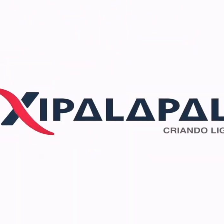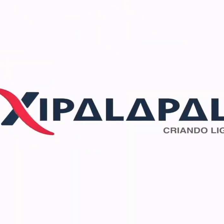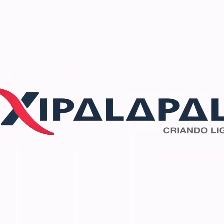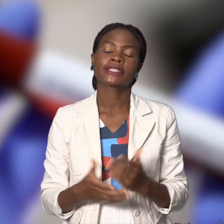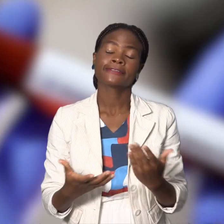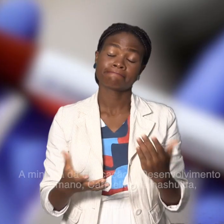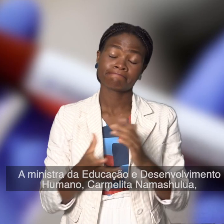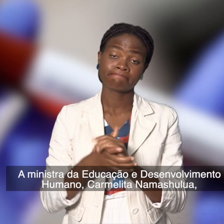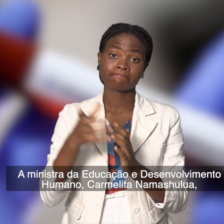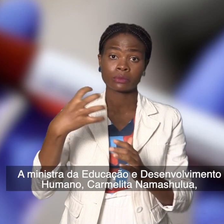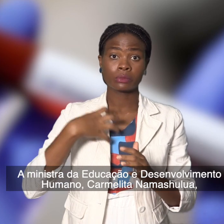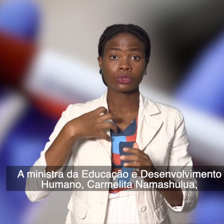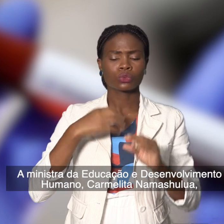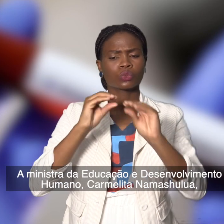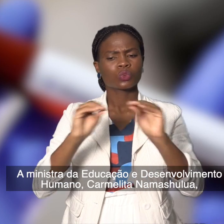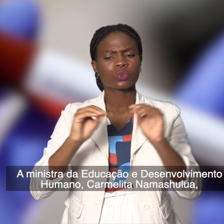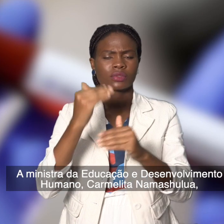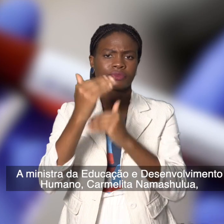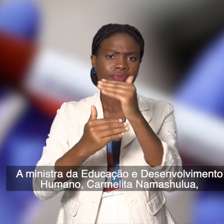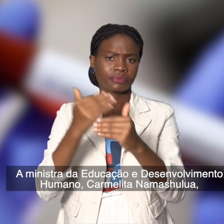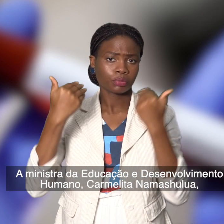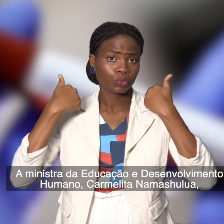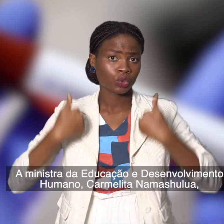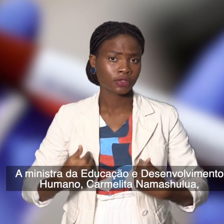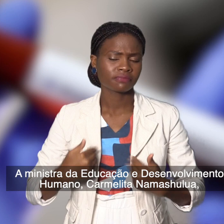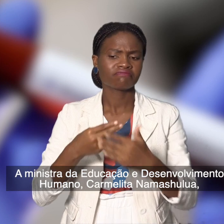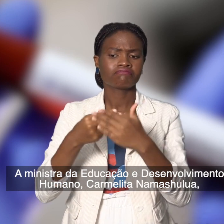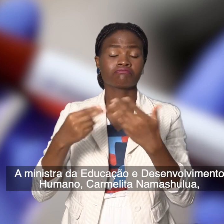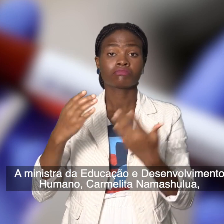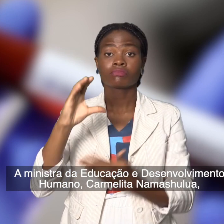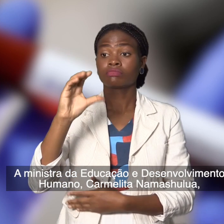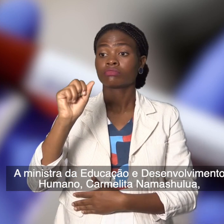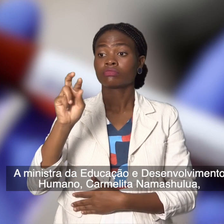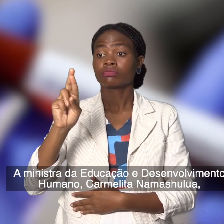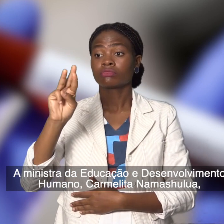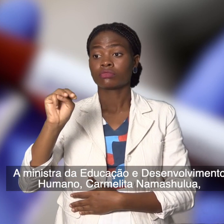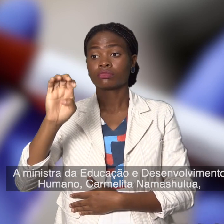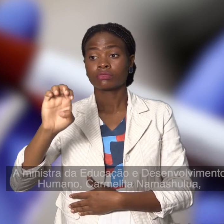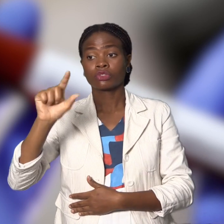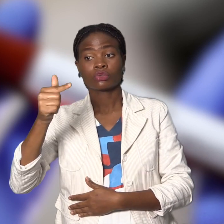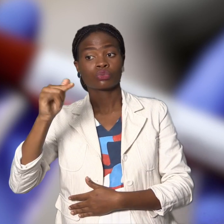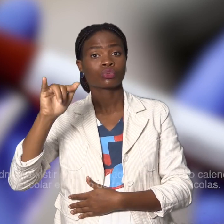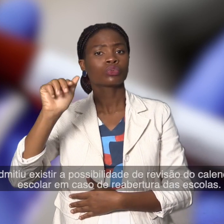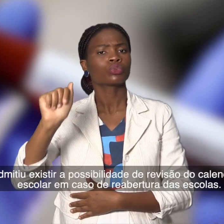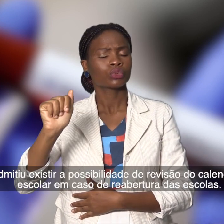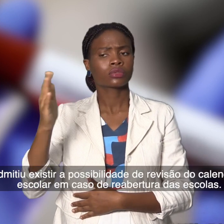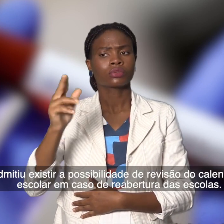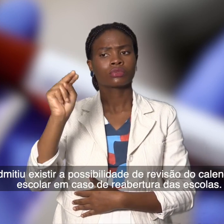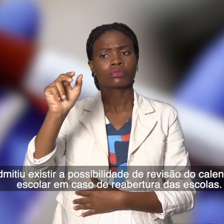A ministra da Educação e Desenvolvimento Humano, Carmelita Namachilua, admitiu existir a